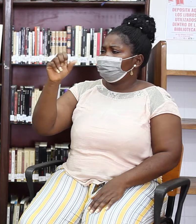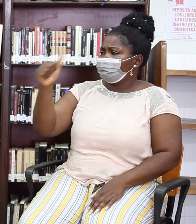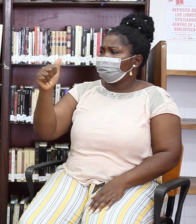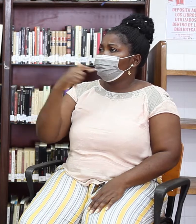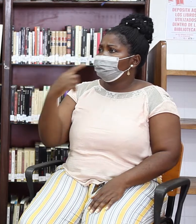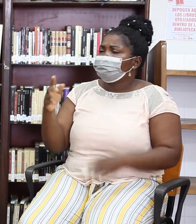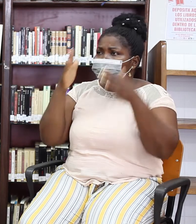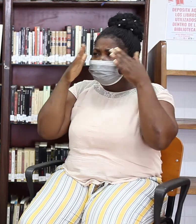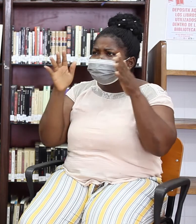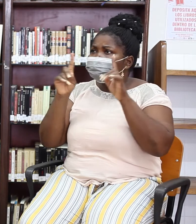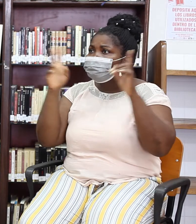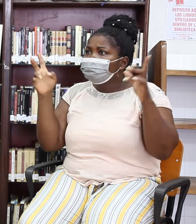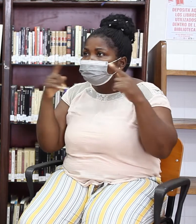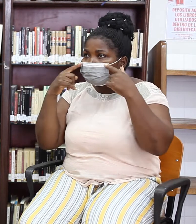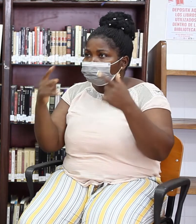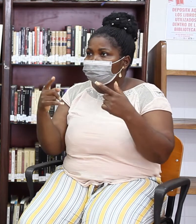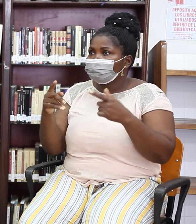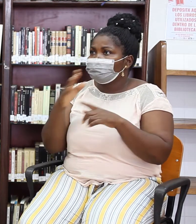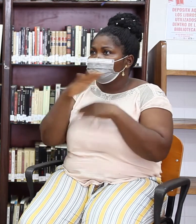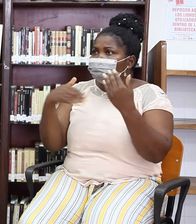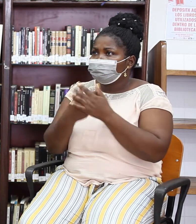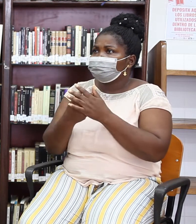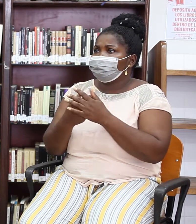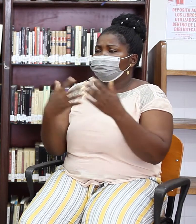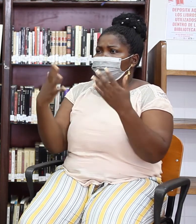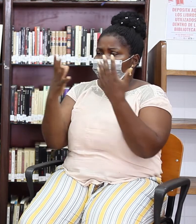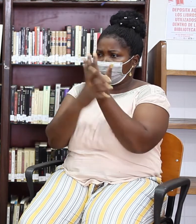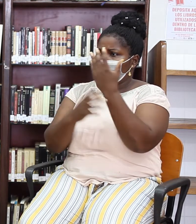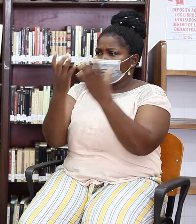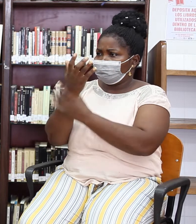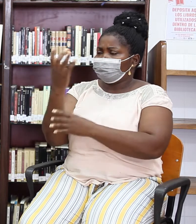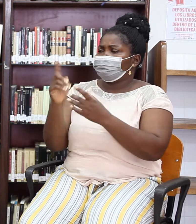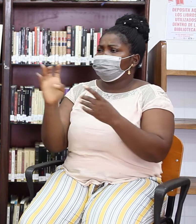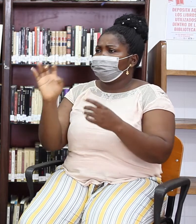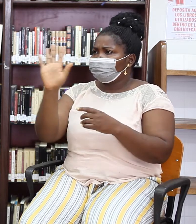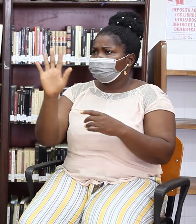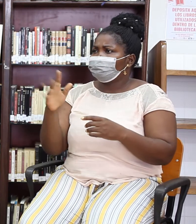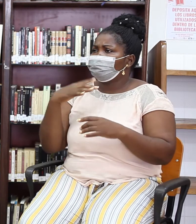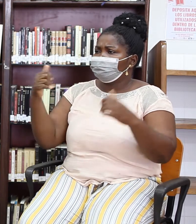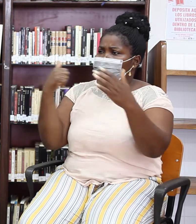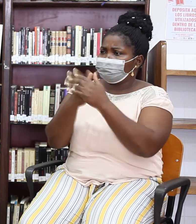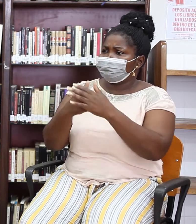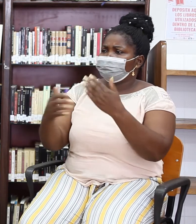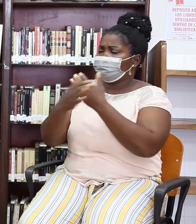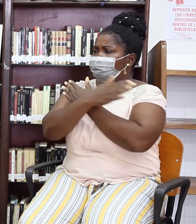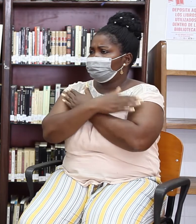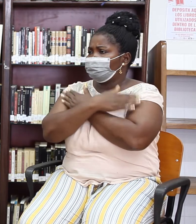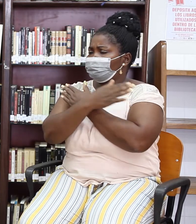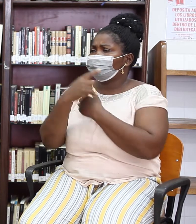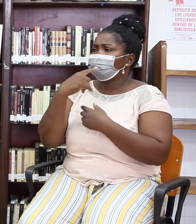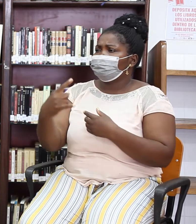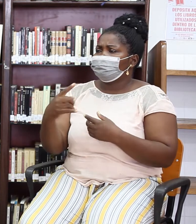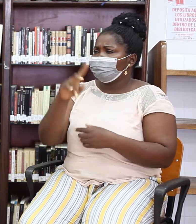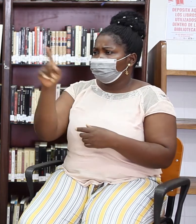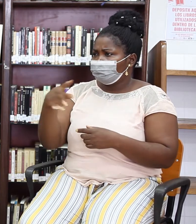mirada bravia en los ojos y un cargamento de brazaletes estrechos chocando en sus brazos.